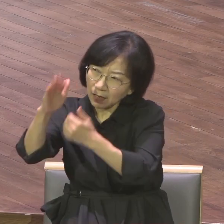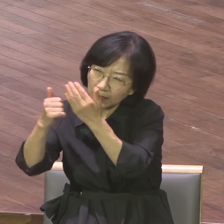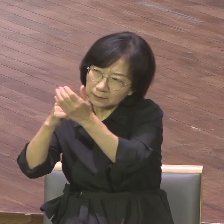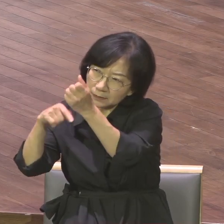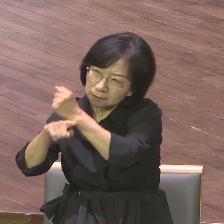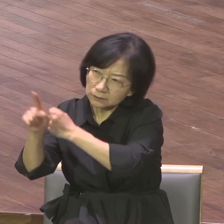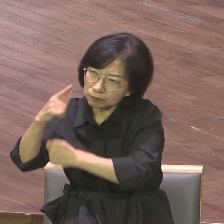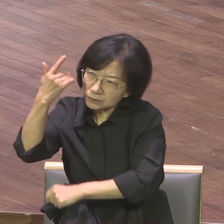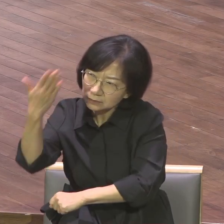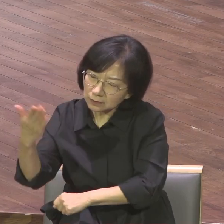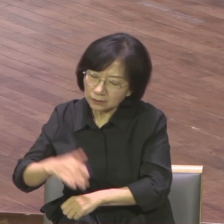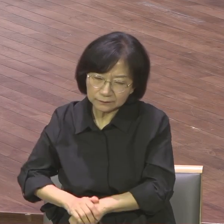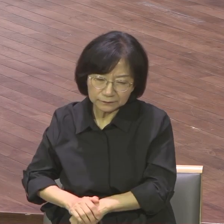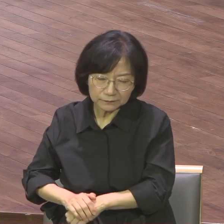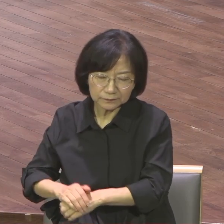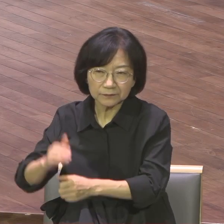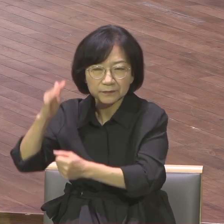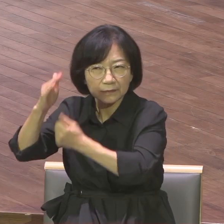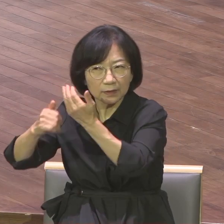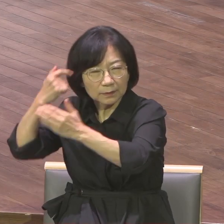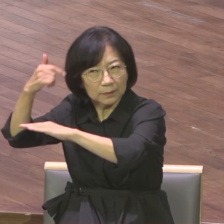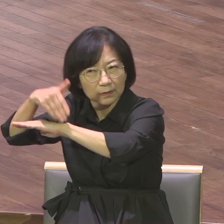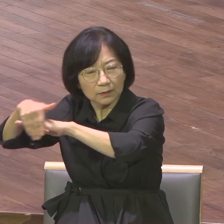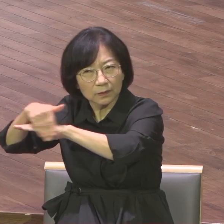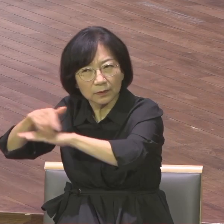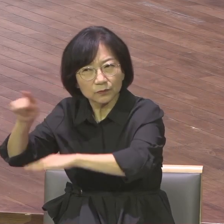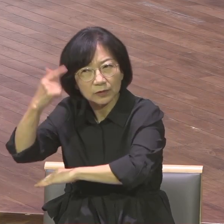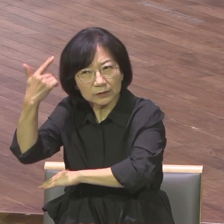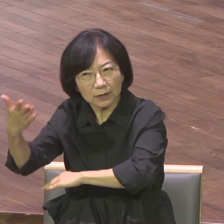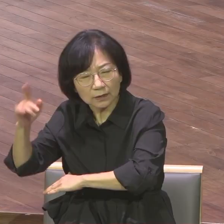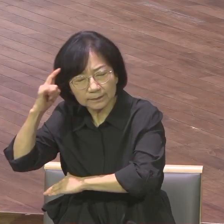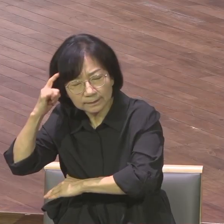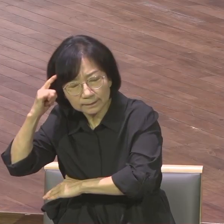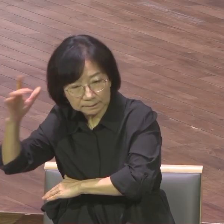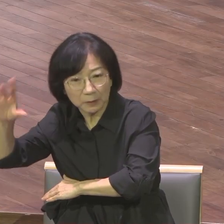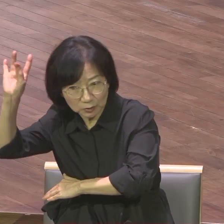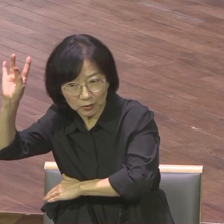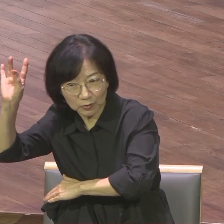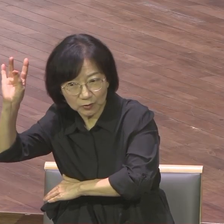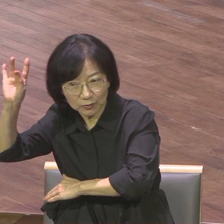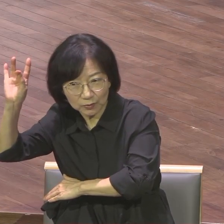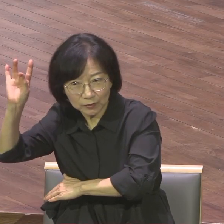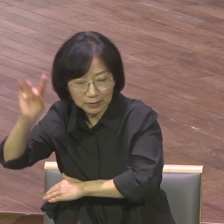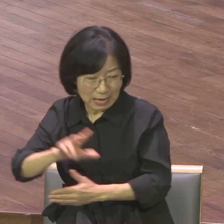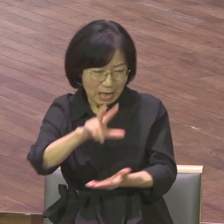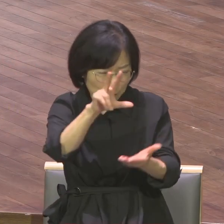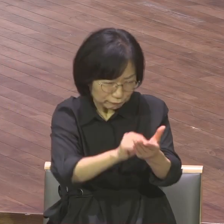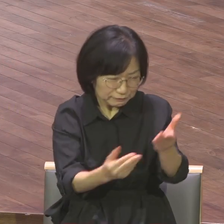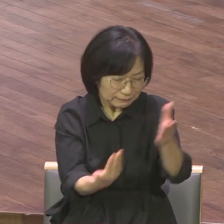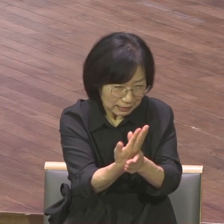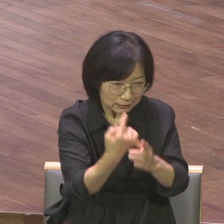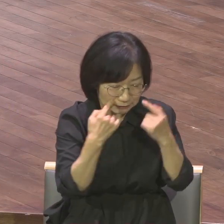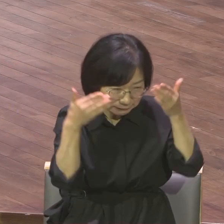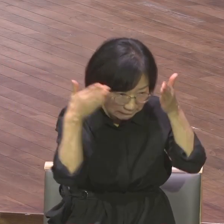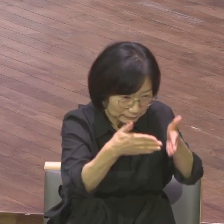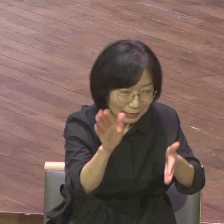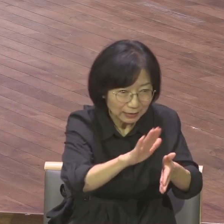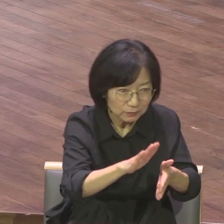거예요. 눈에 보이는 사건, 문제 가지고 불평, 원망하는 것이 아니라 하나님의 뜻이 어디에 있느냐?